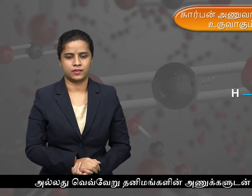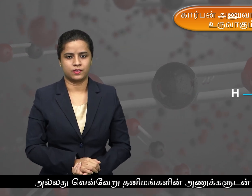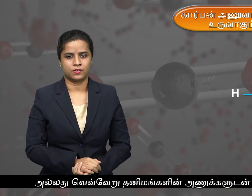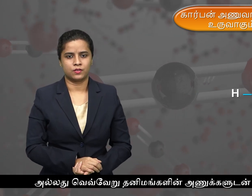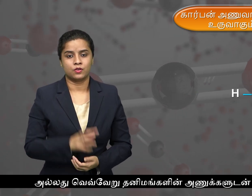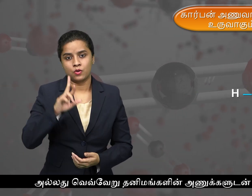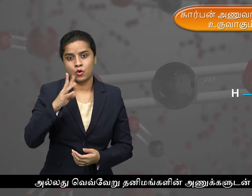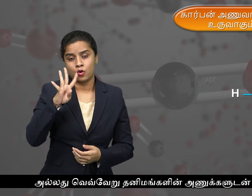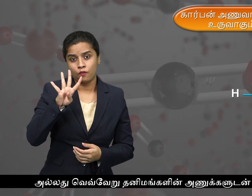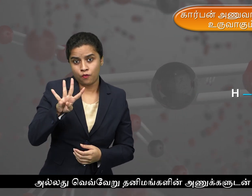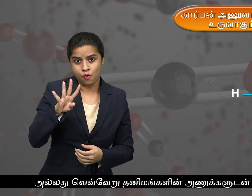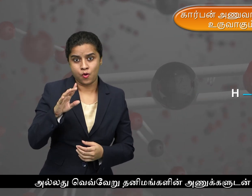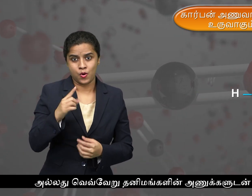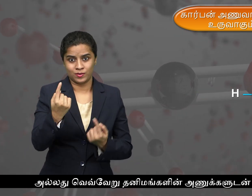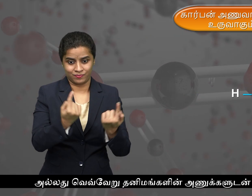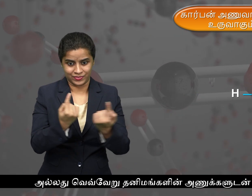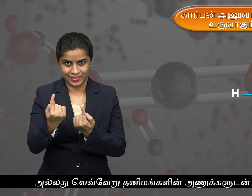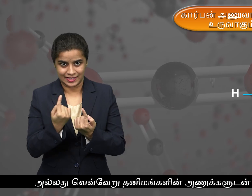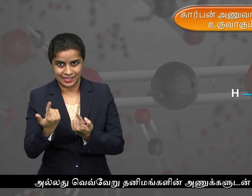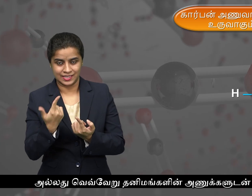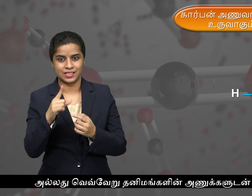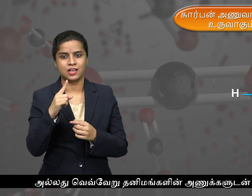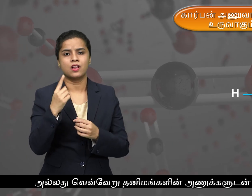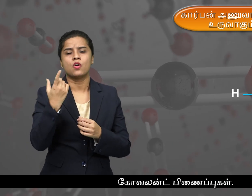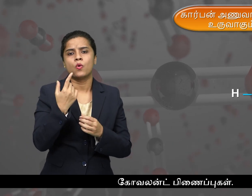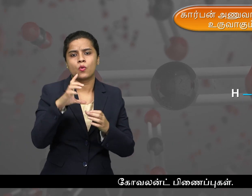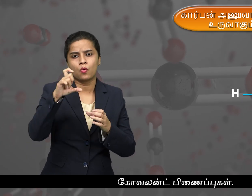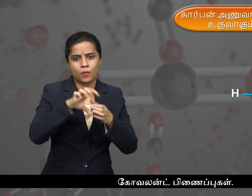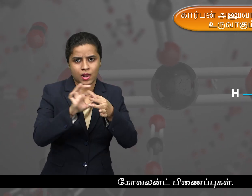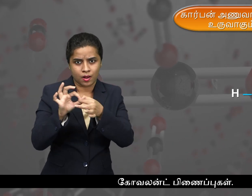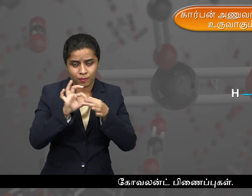அல்லது வெவ்வேறு தனிமங்களின் அணுக்களுடன் 4 ஒற்றை கோவலன்ட் பிணைப்புகள்.